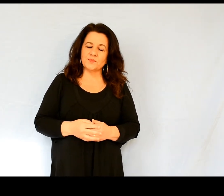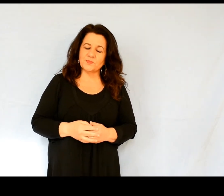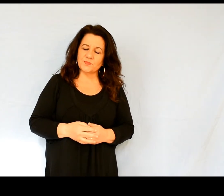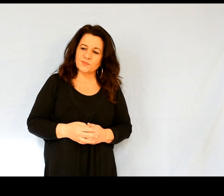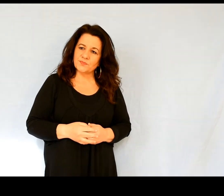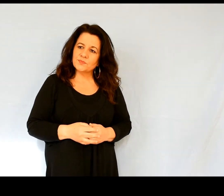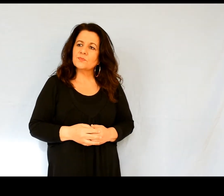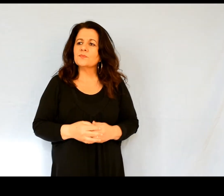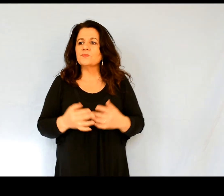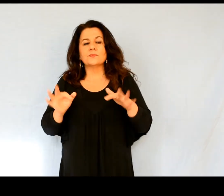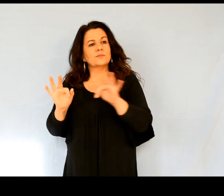Frères,